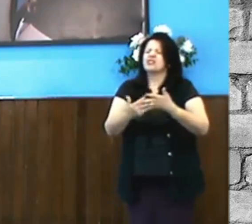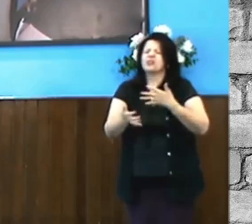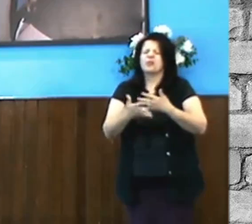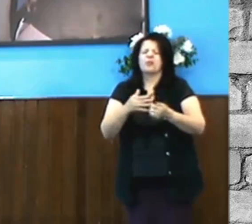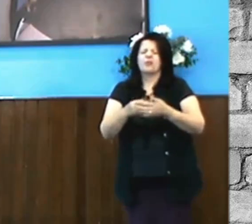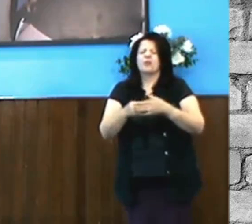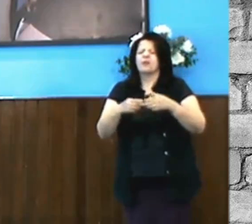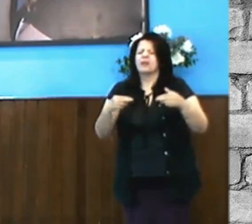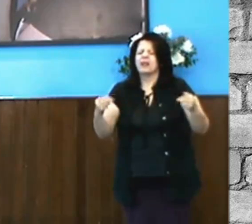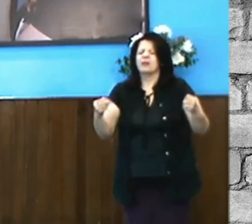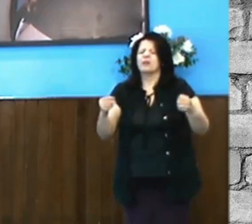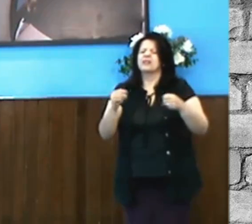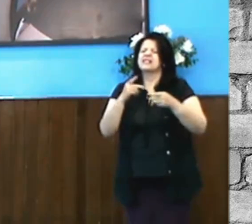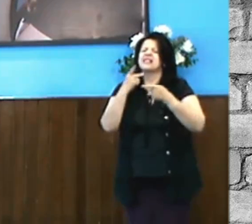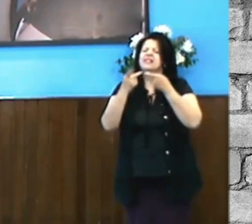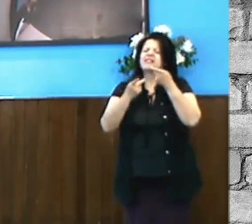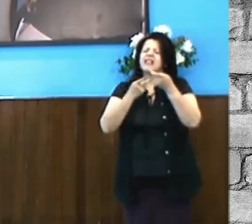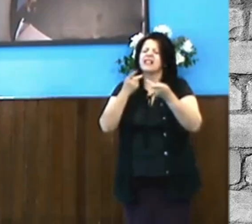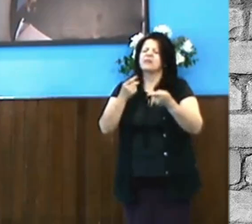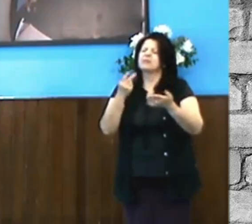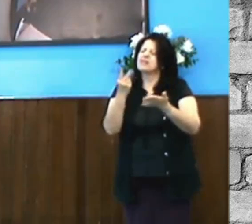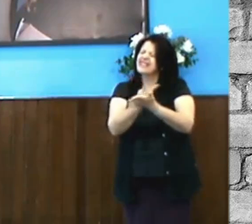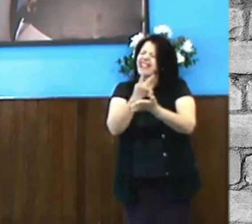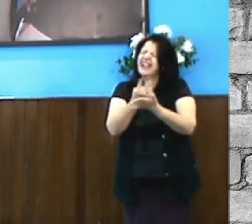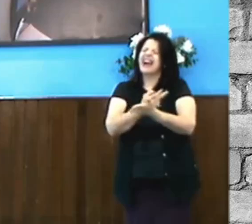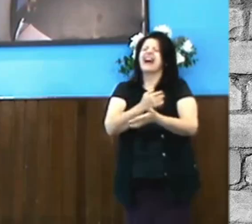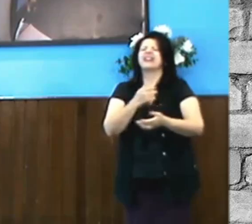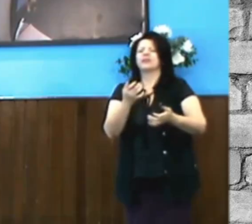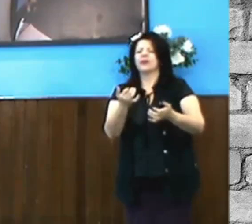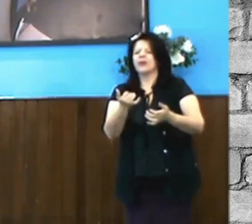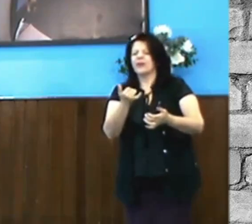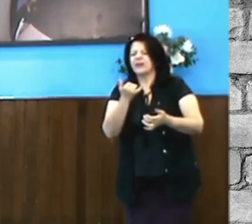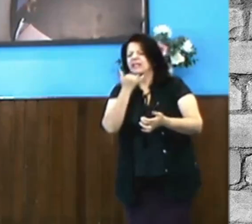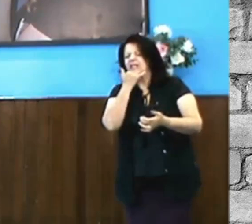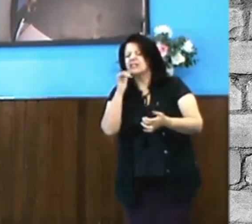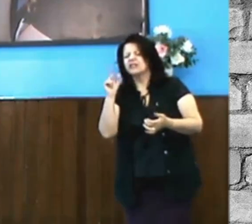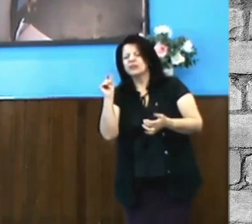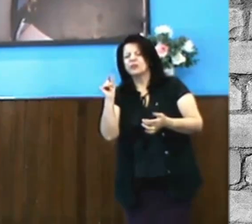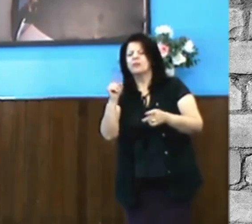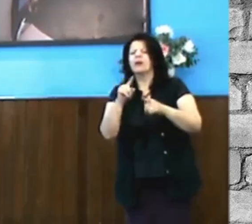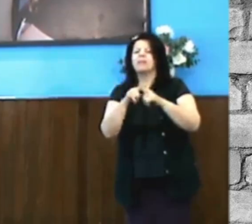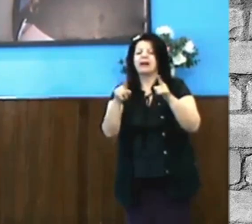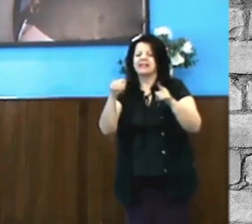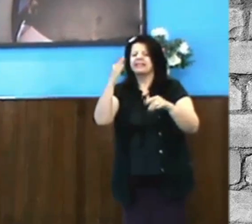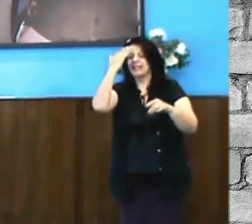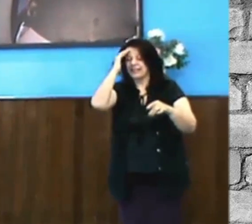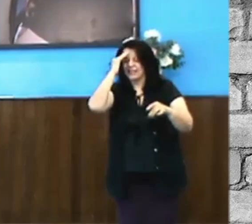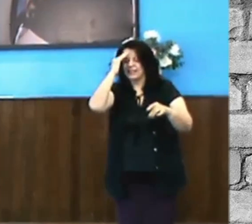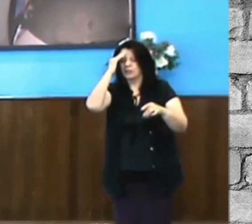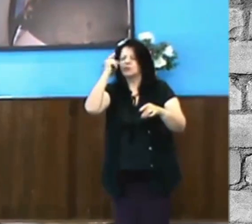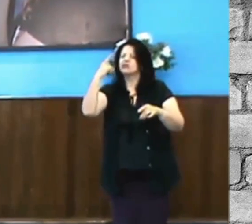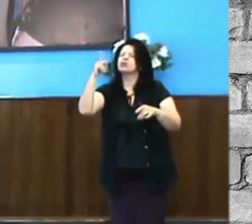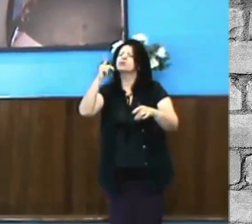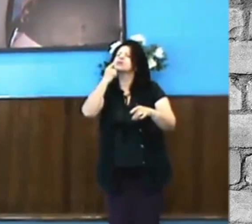recebermos purificação, porque o sangue de Jesus é poderoso para nos limpar, e é Ele que nós